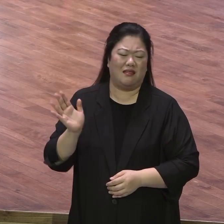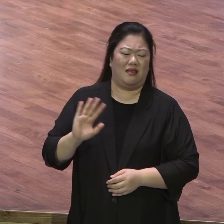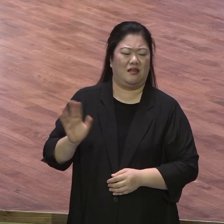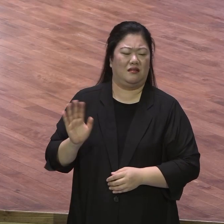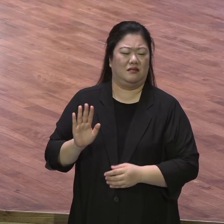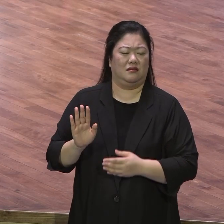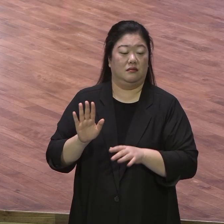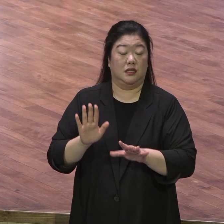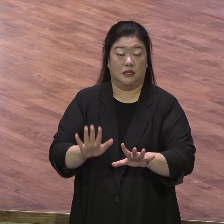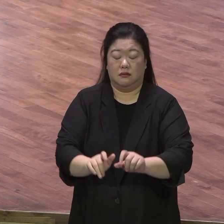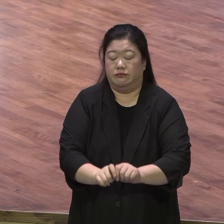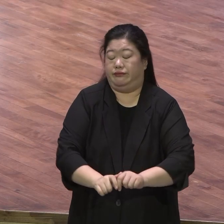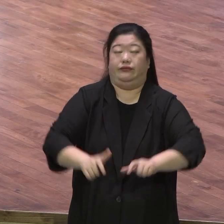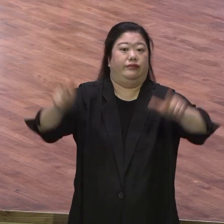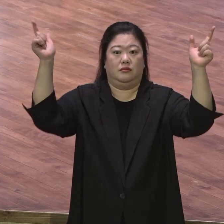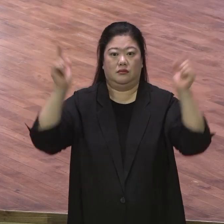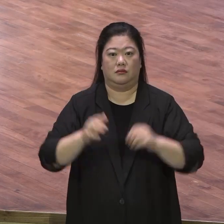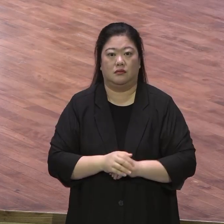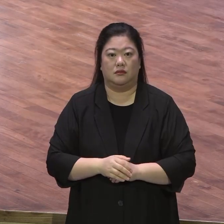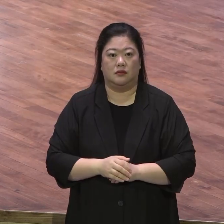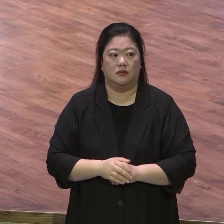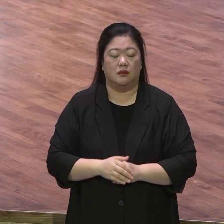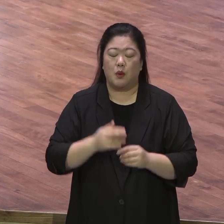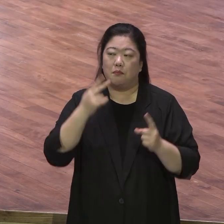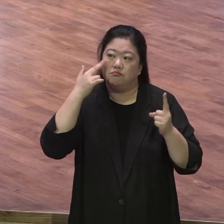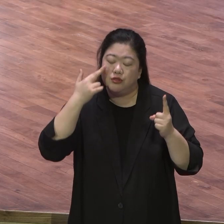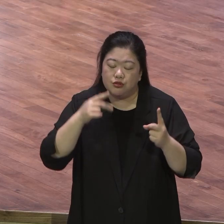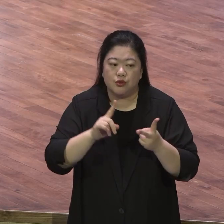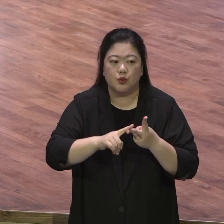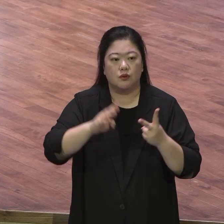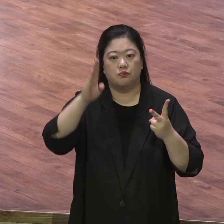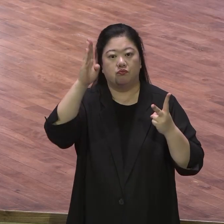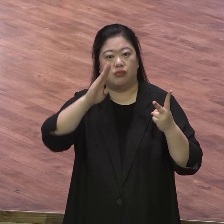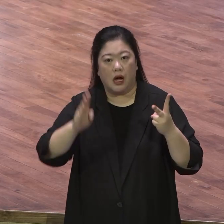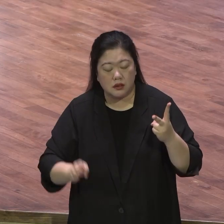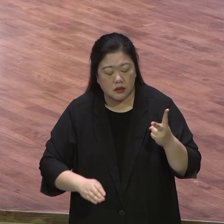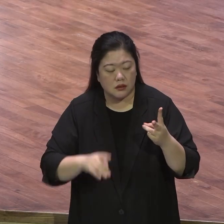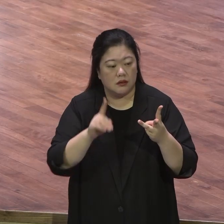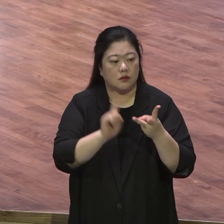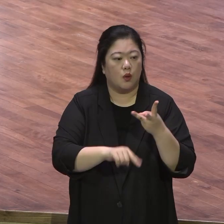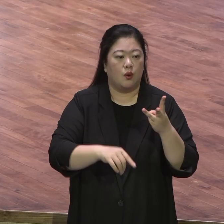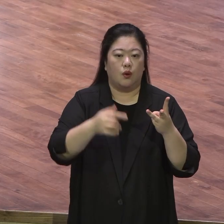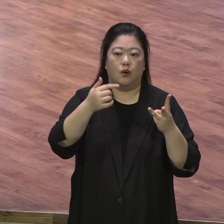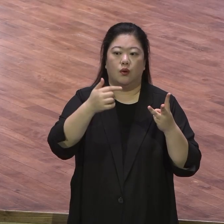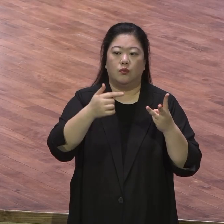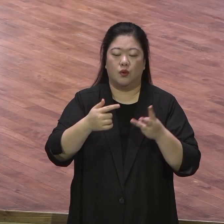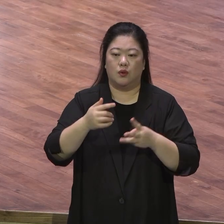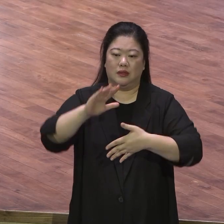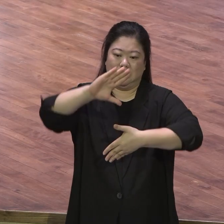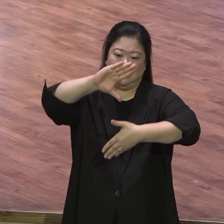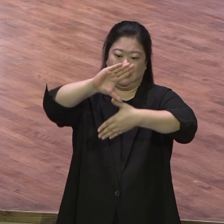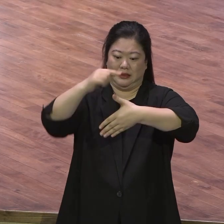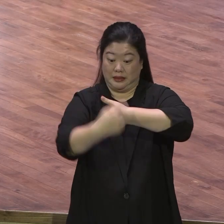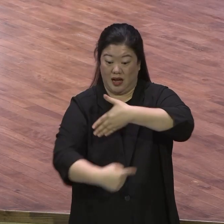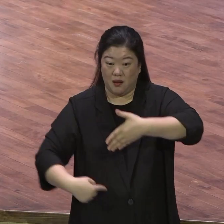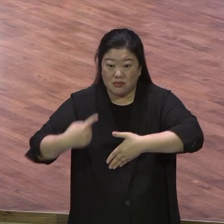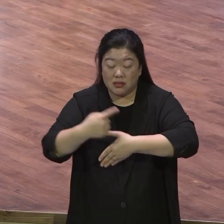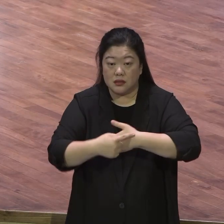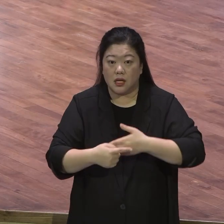브라질 비롯한 남미에 확산이 확 퍼졌습니다 초기에 마스크의 중요성을